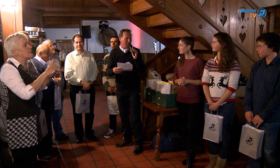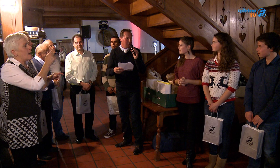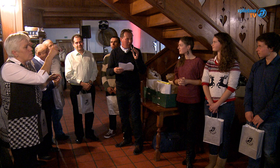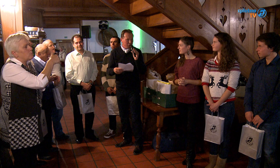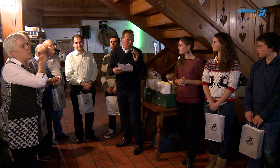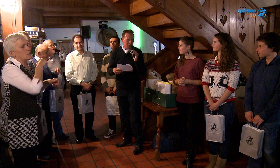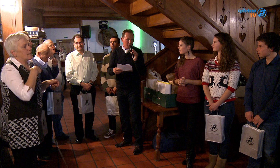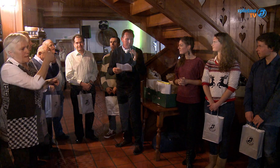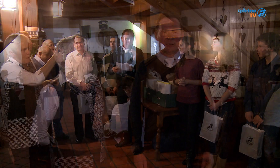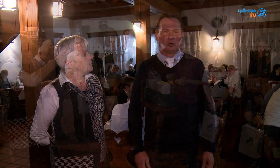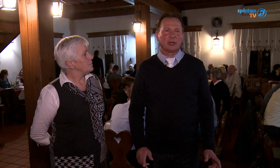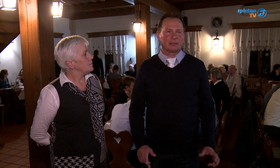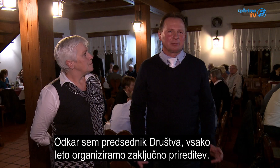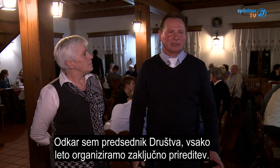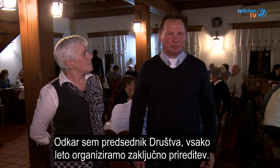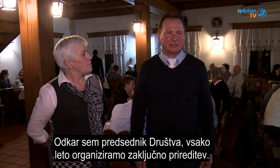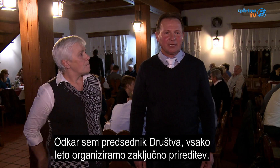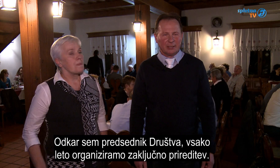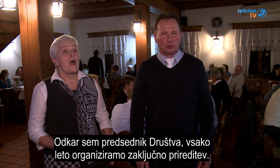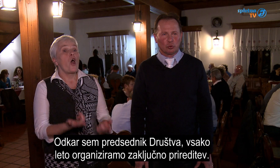za vse tehnologije, ki so naši društvo. Kar sem jaz predsednik društva,